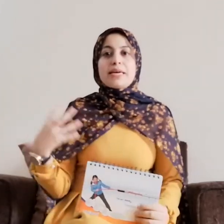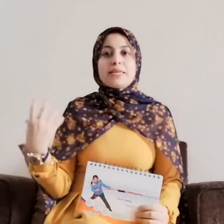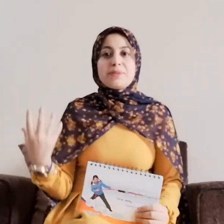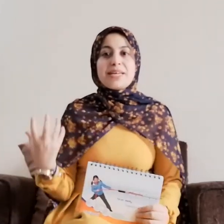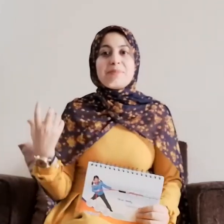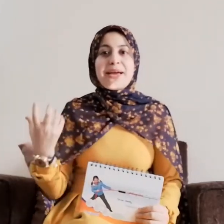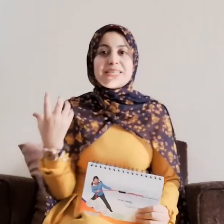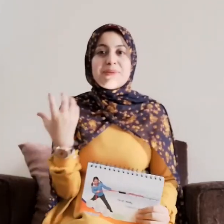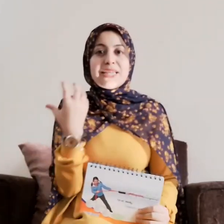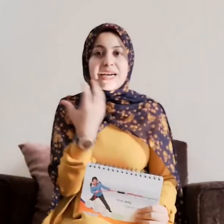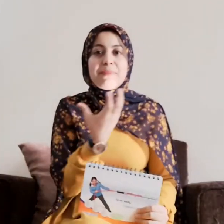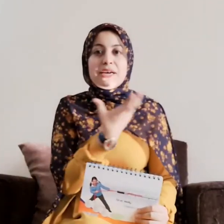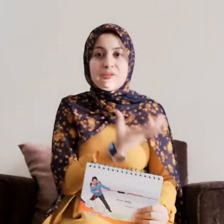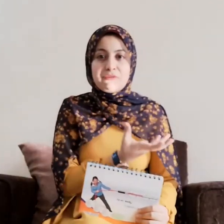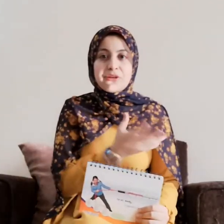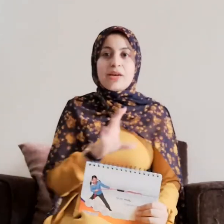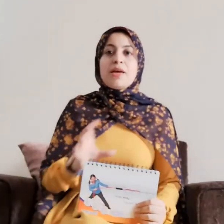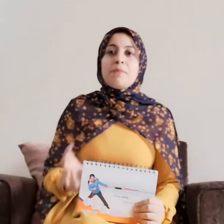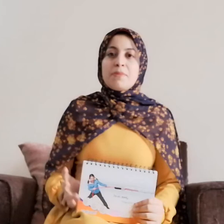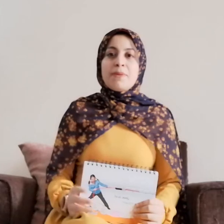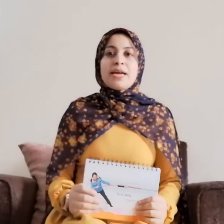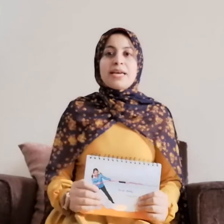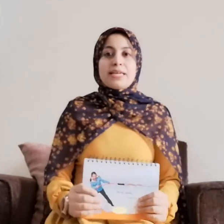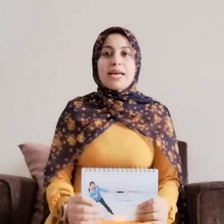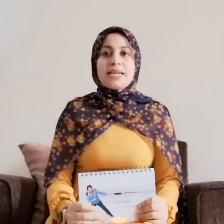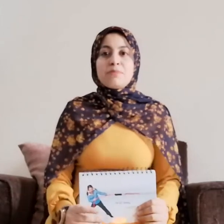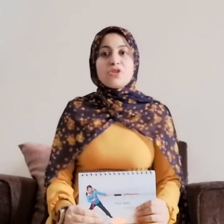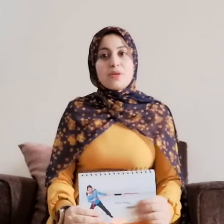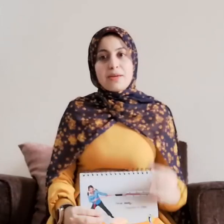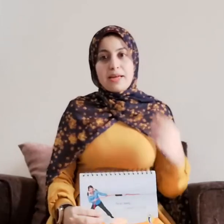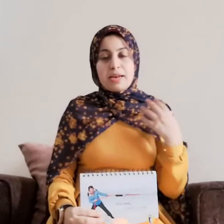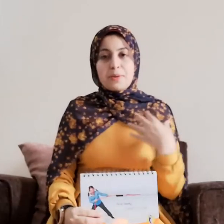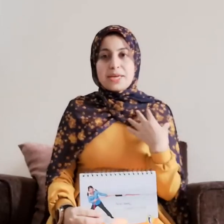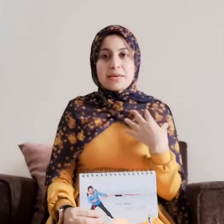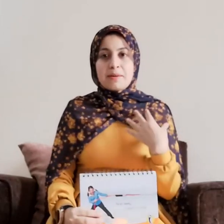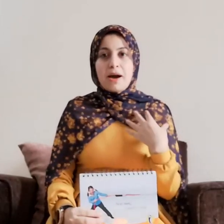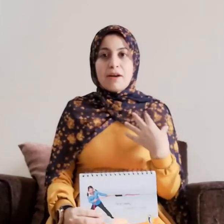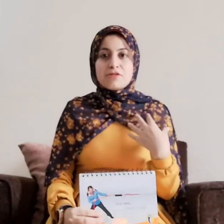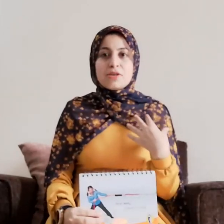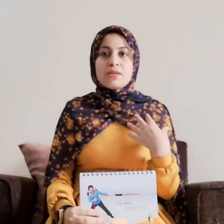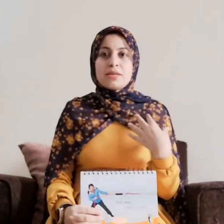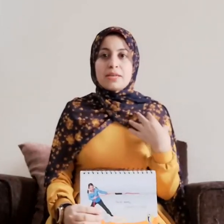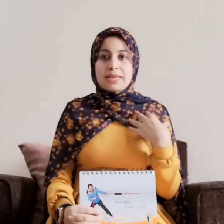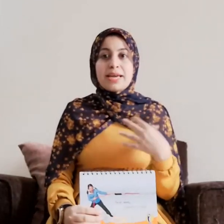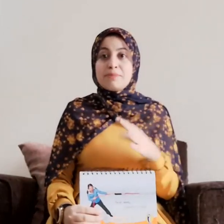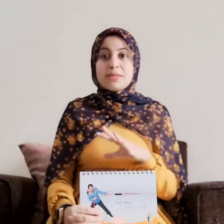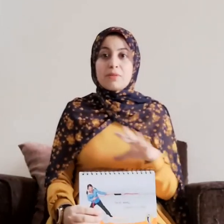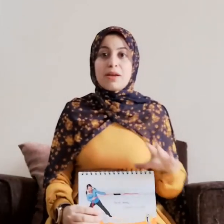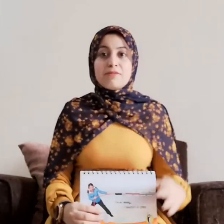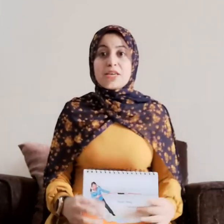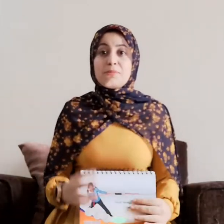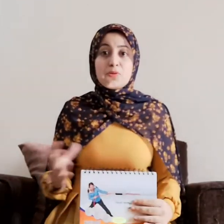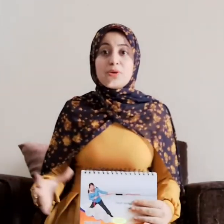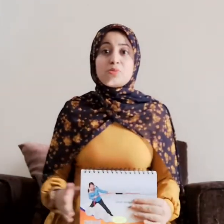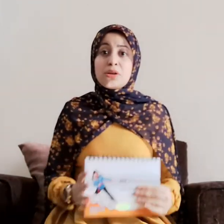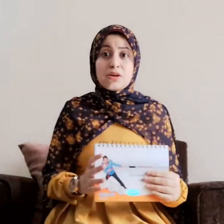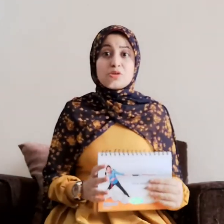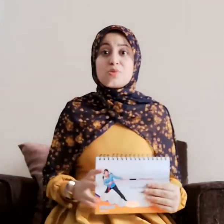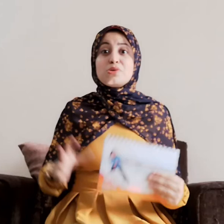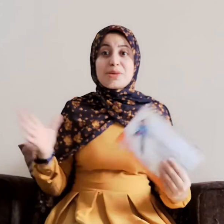احنا بنترجم حاجة اسمها ترجمة احترافية. بمعنى ان انا لو انا حافظة الكلمات، انا حافظة كلمات كويس ومخلص الكورس هيبقى